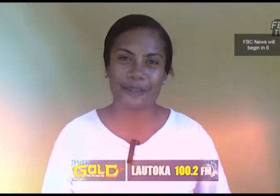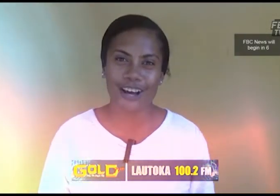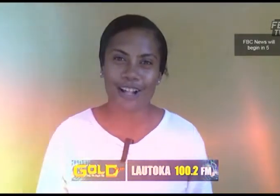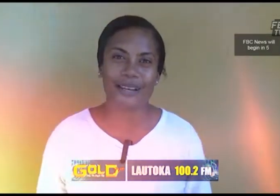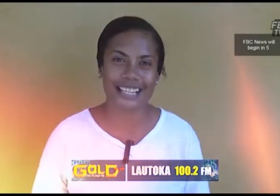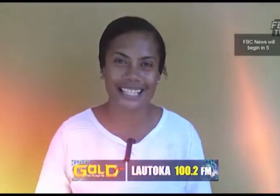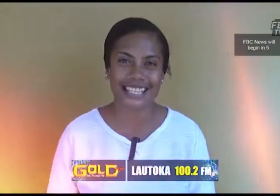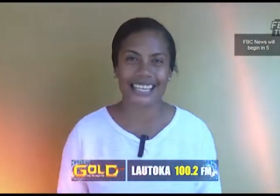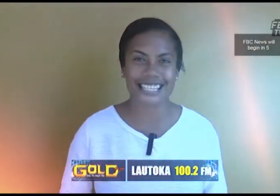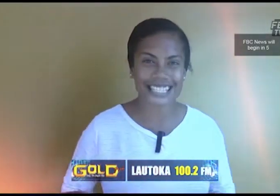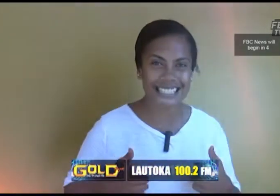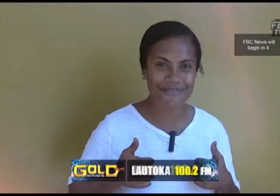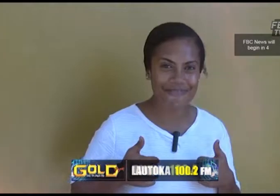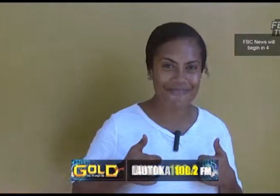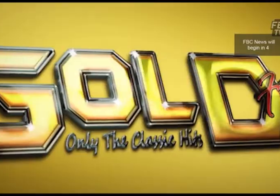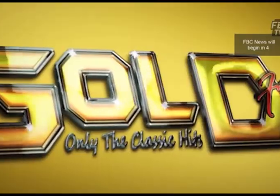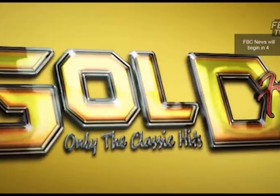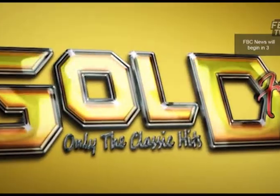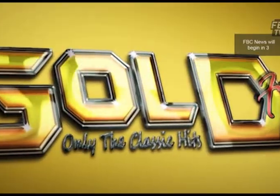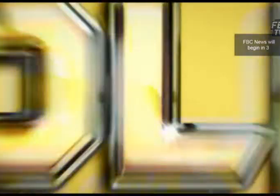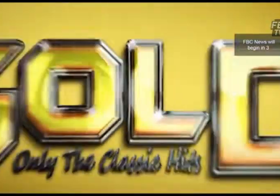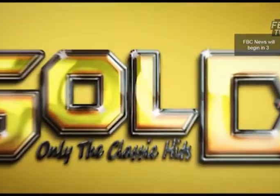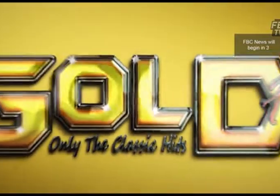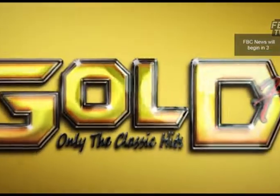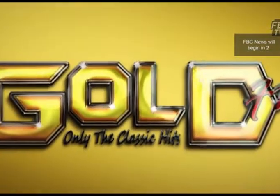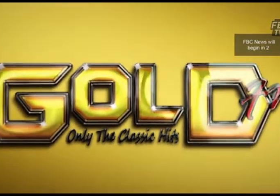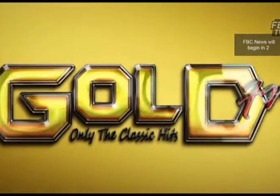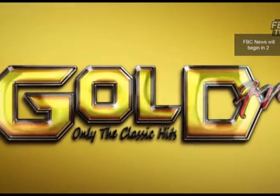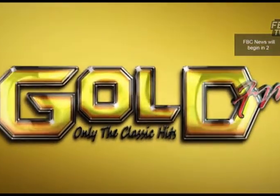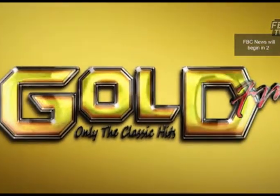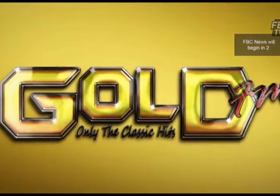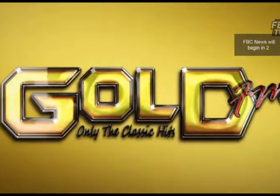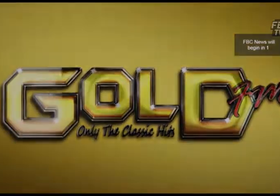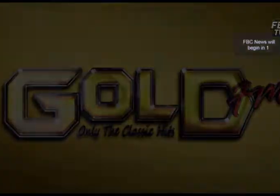because they play all my classic hits. Gold FM, only the classic hits.